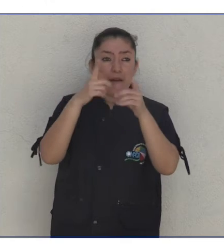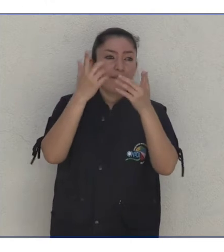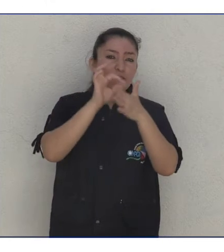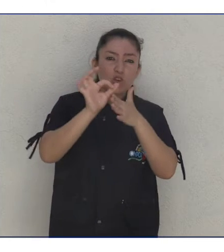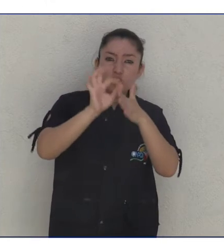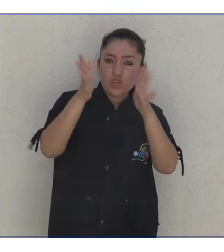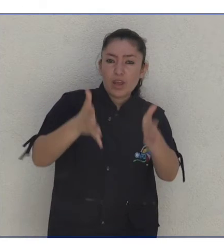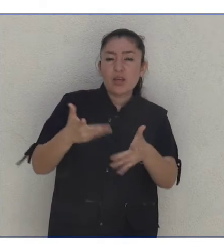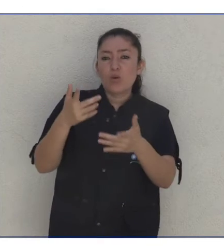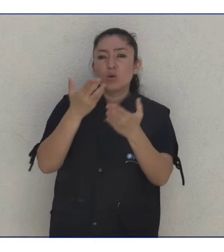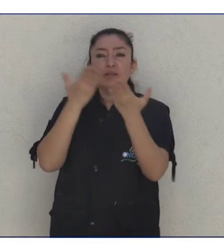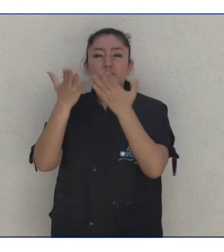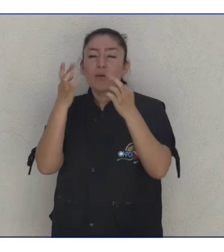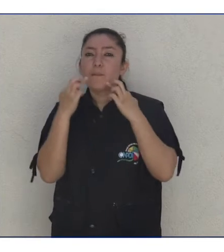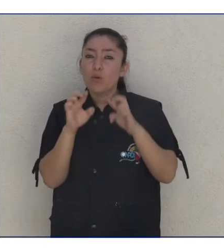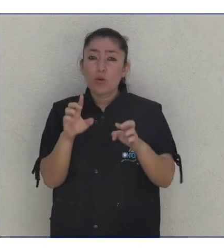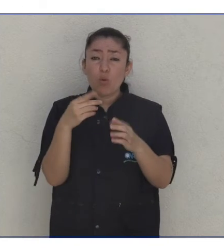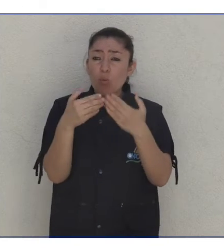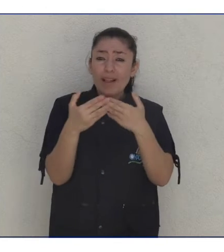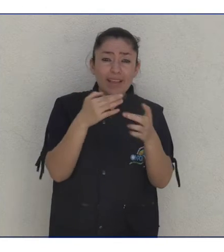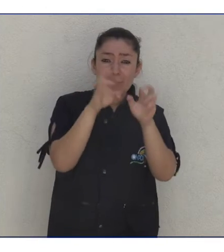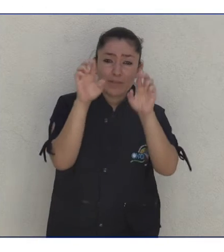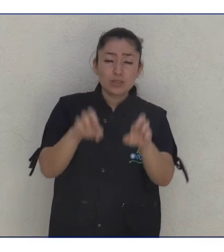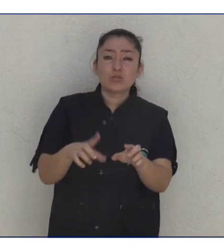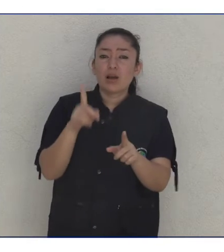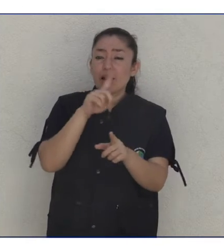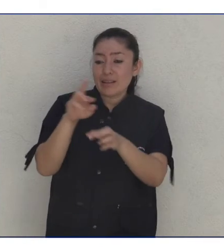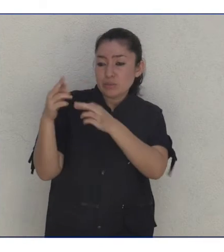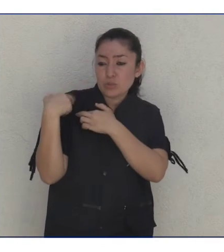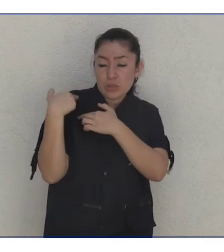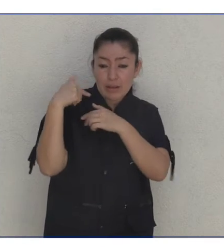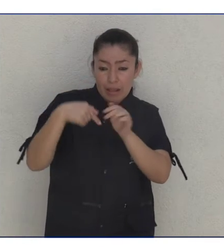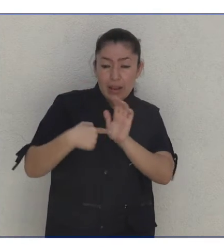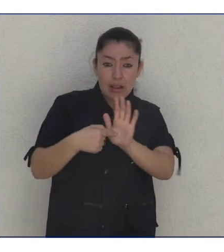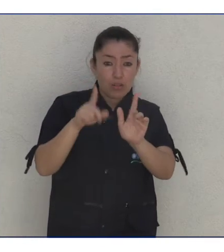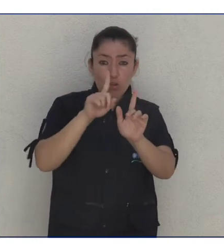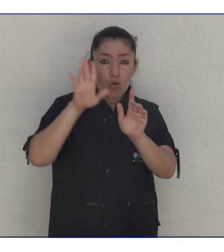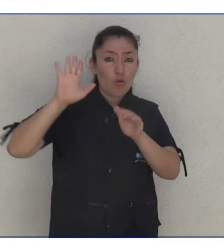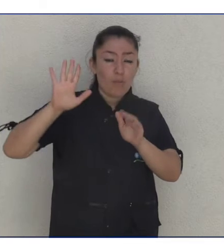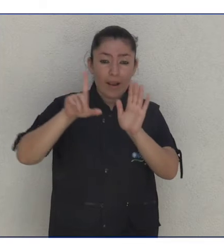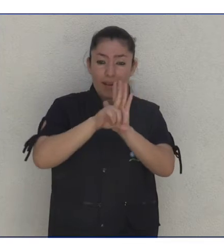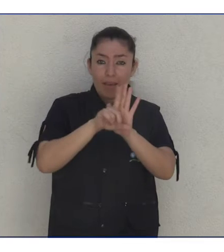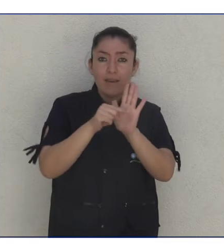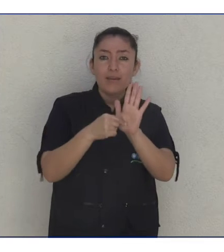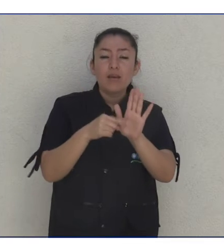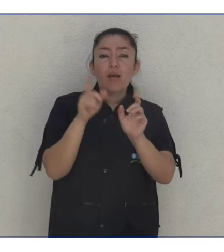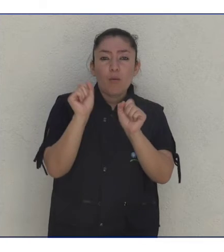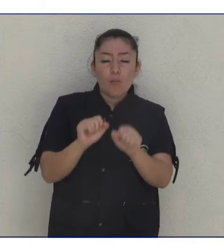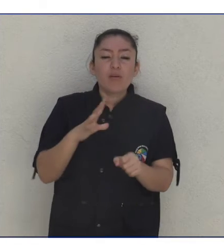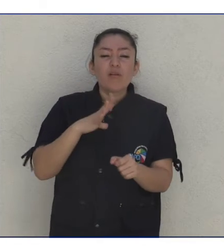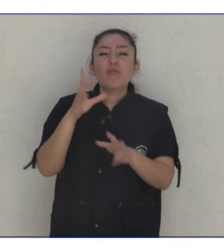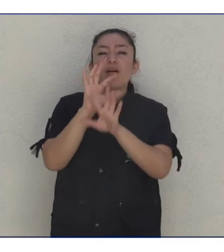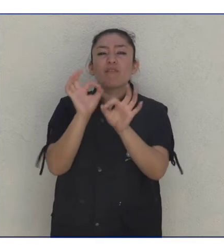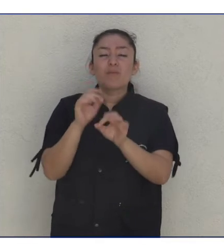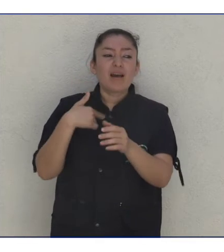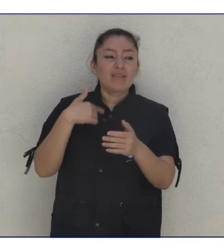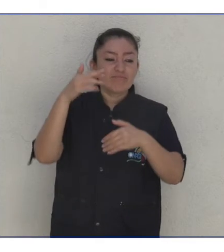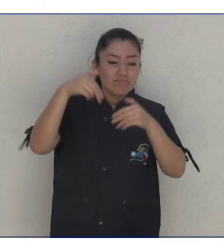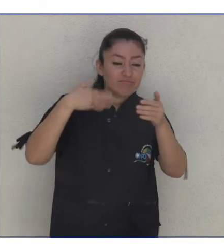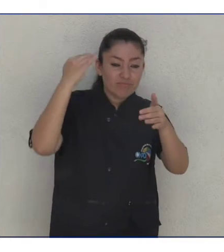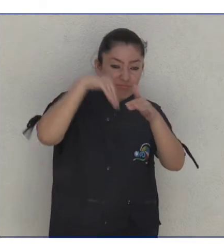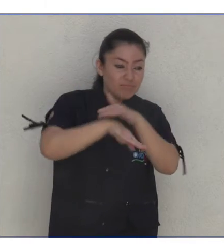o cualquier persona responsable de cumplir la presente ley, que en forma arbitraria o injustificada obstruya el acceso